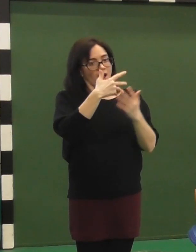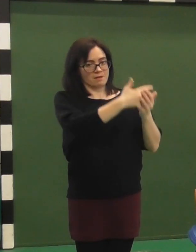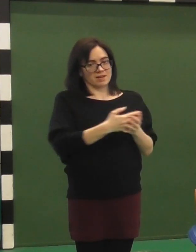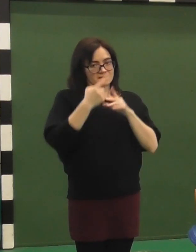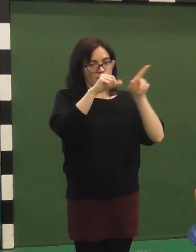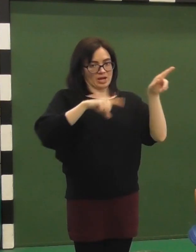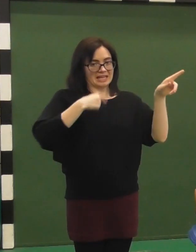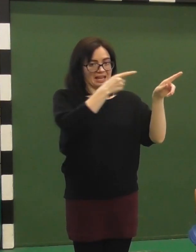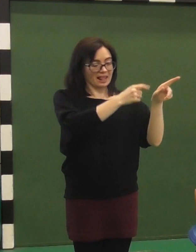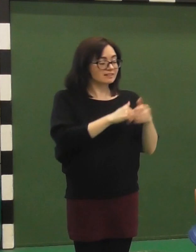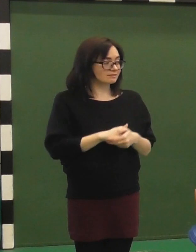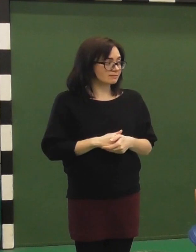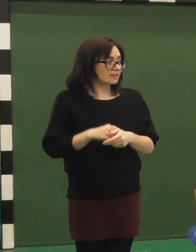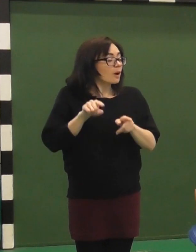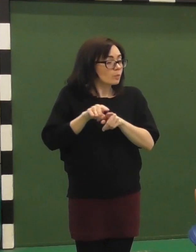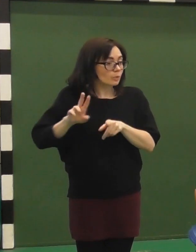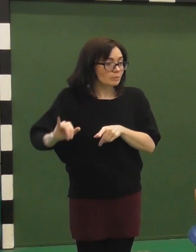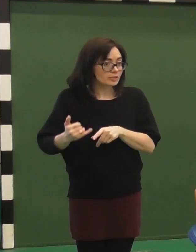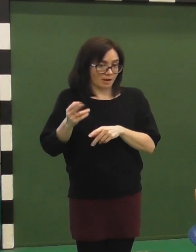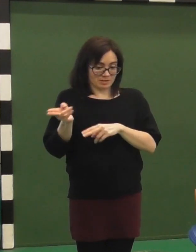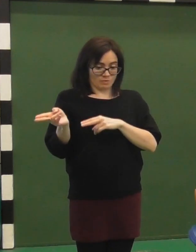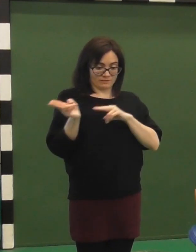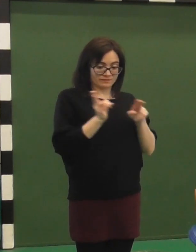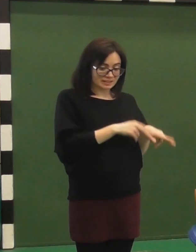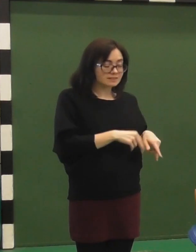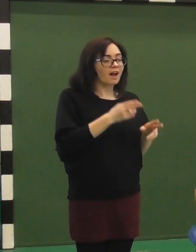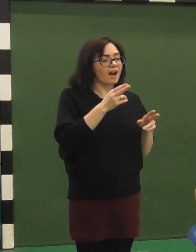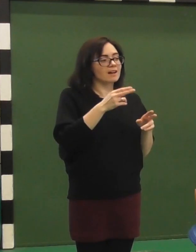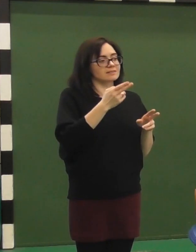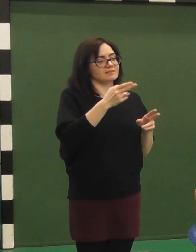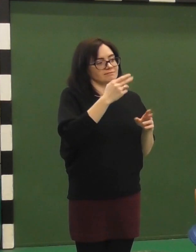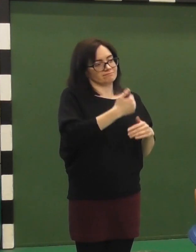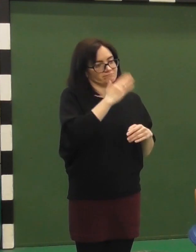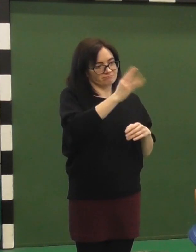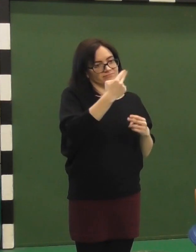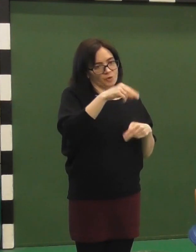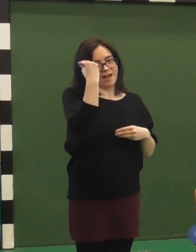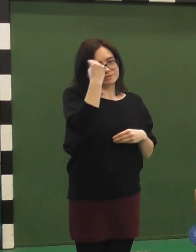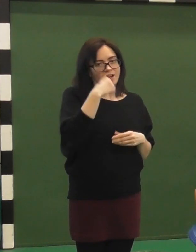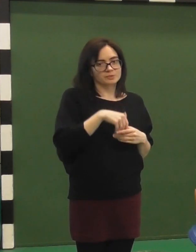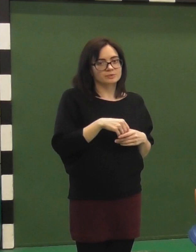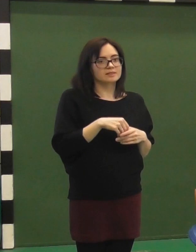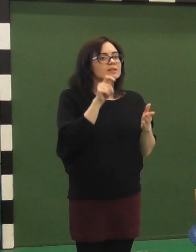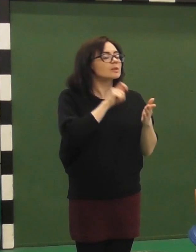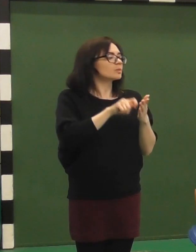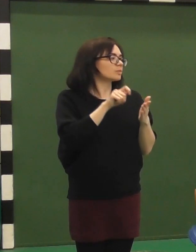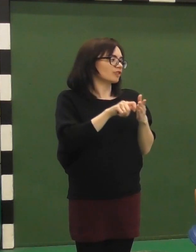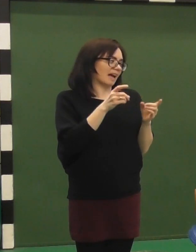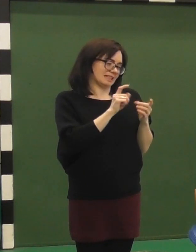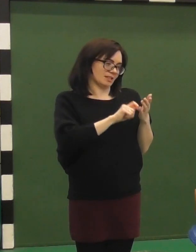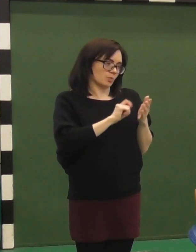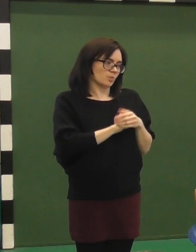tovább. Ő is tanult tovább, mikor hazajöttünk. És ő újságíró lett.